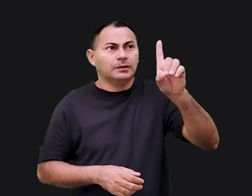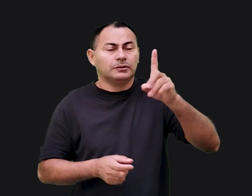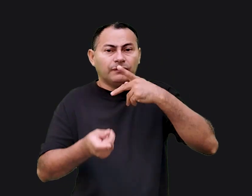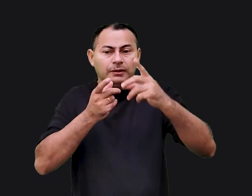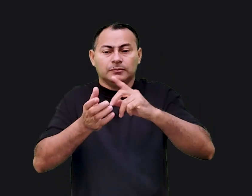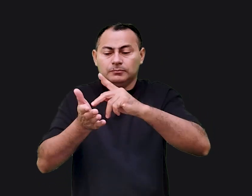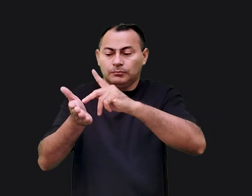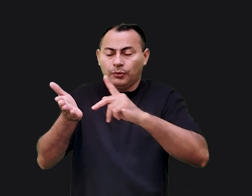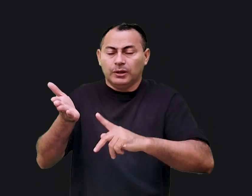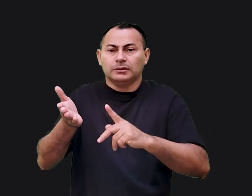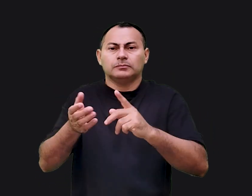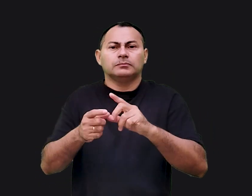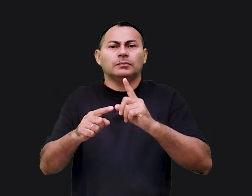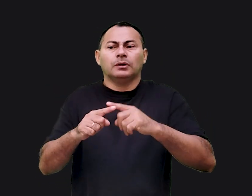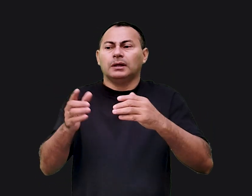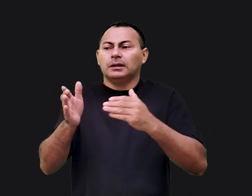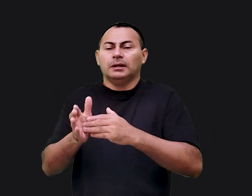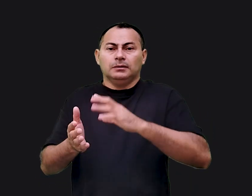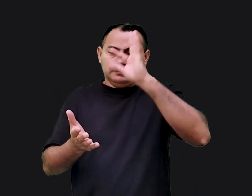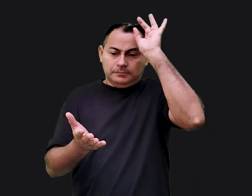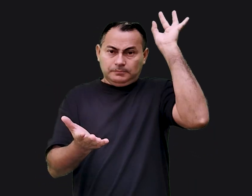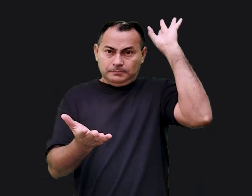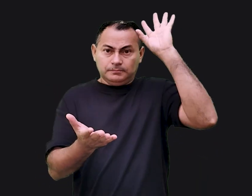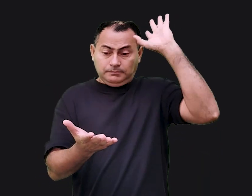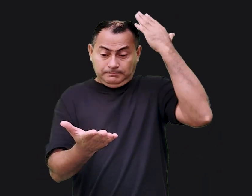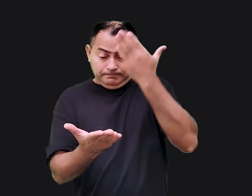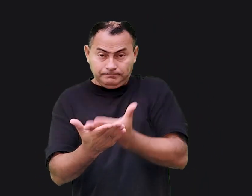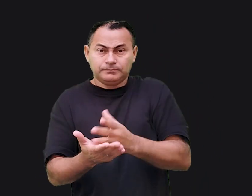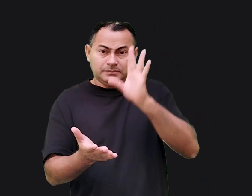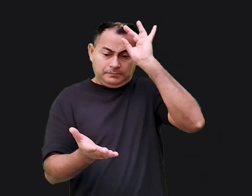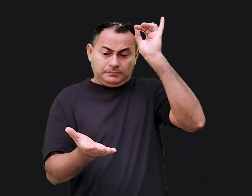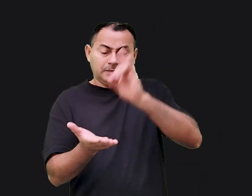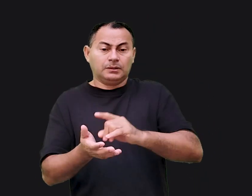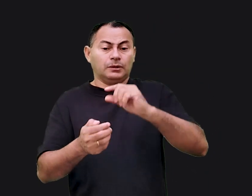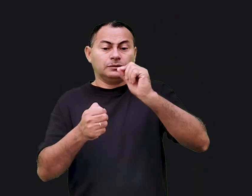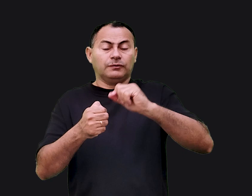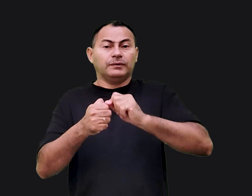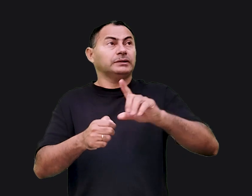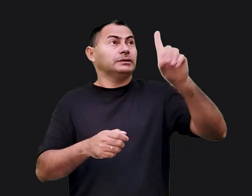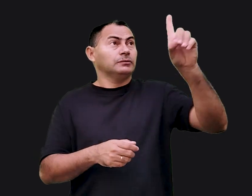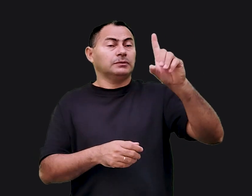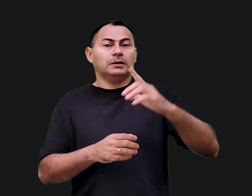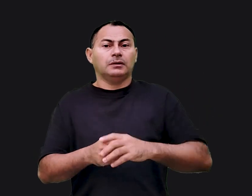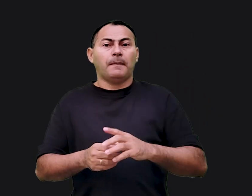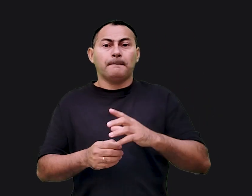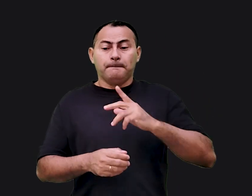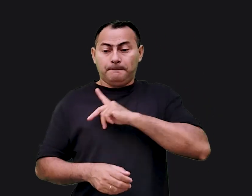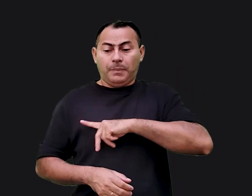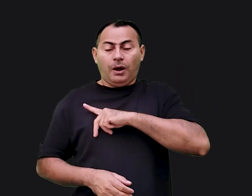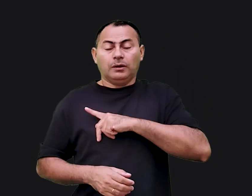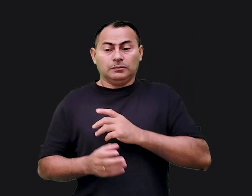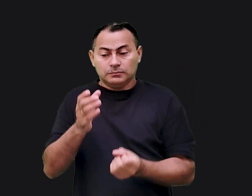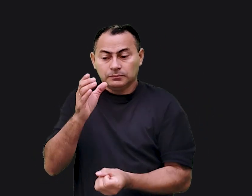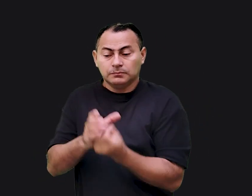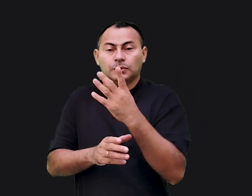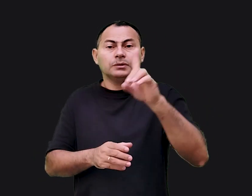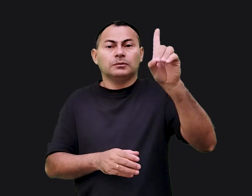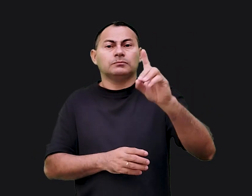Poetas deles porque até eles afirmavam que somos feitura de Deus Paulo argumentou que se somos criados por Deus como